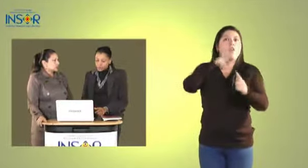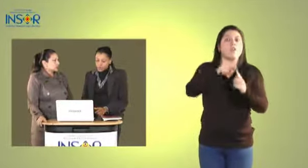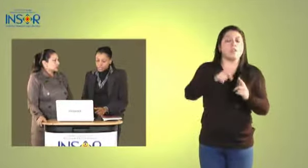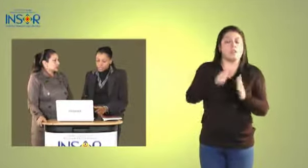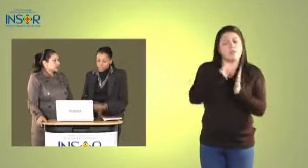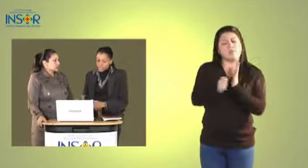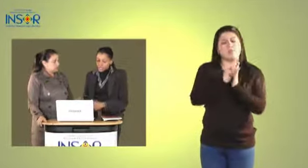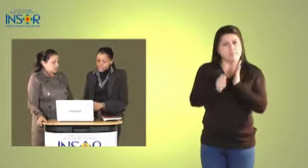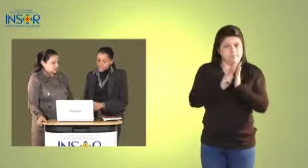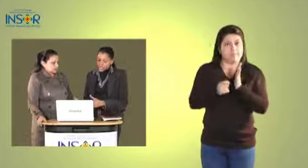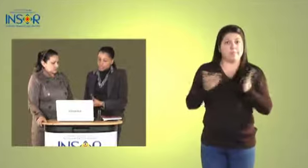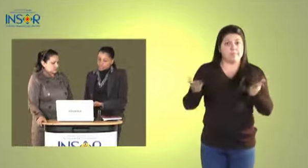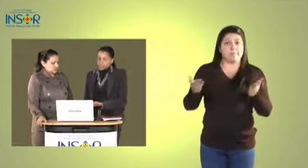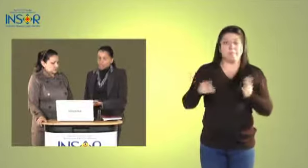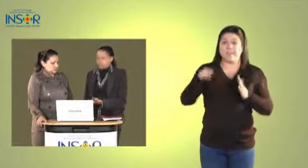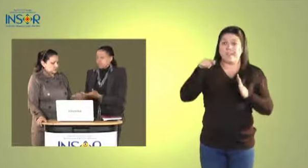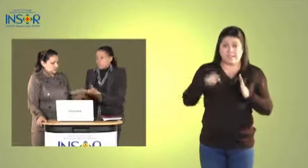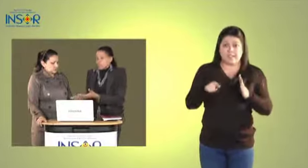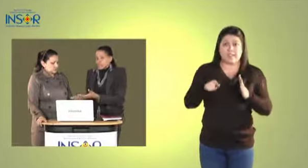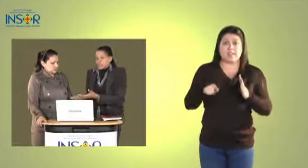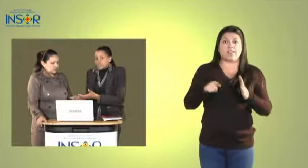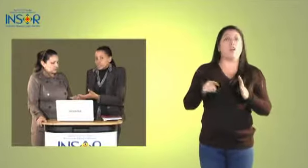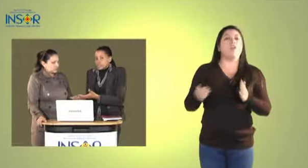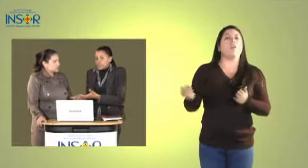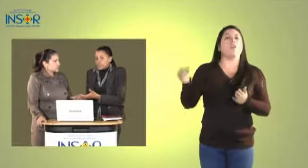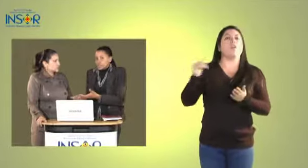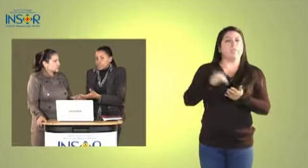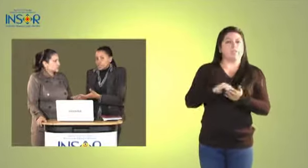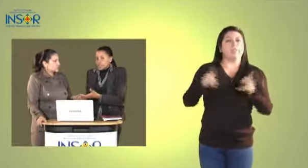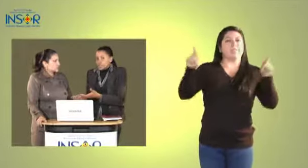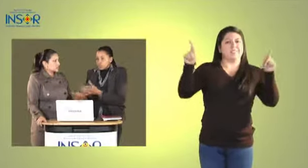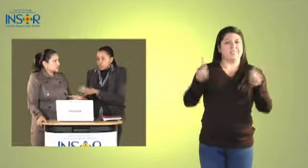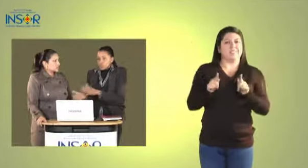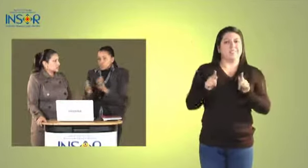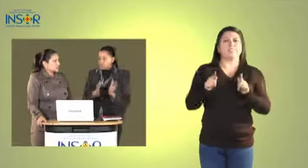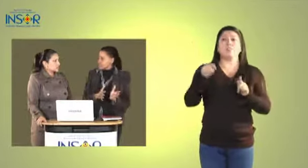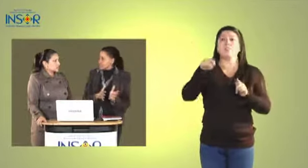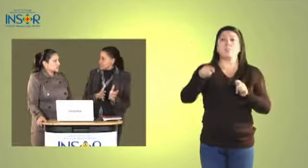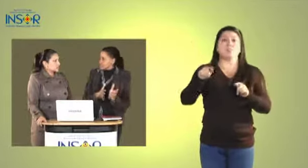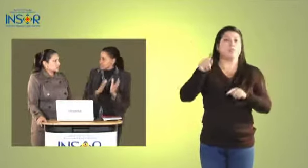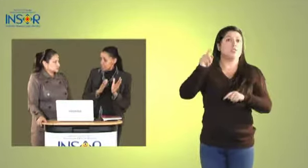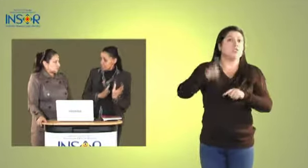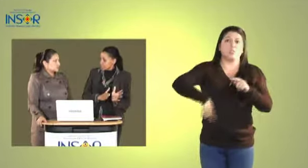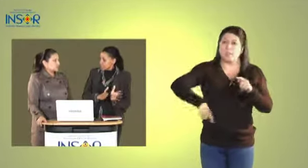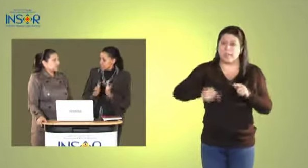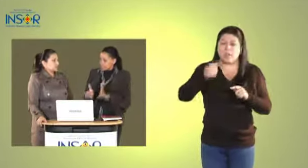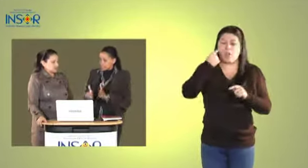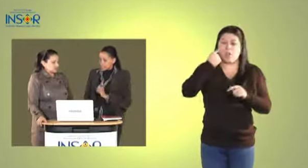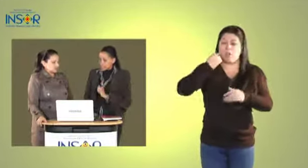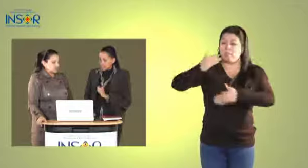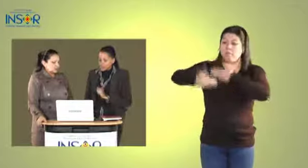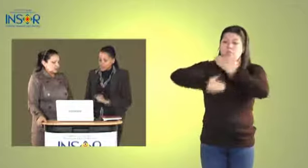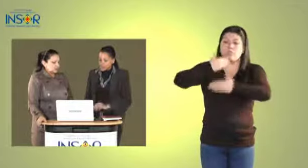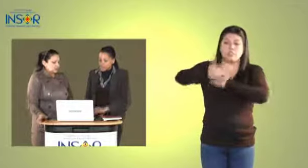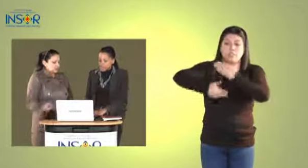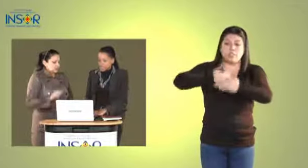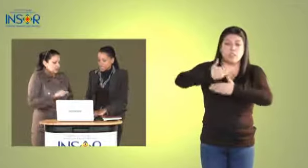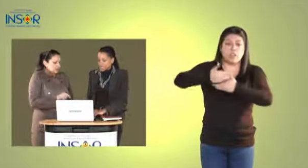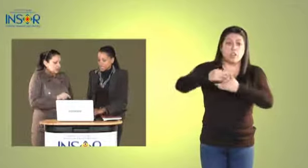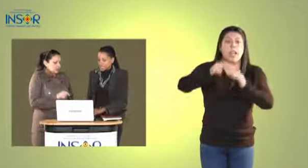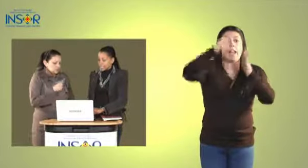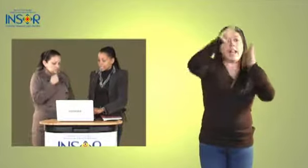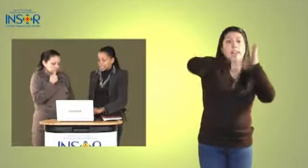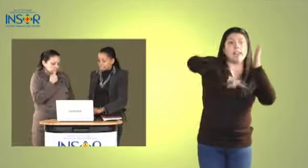escrito. Entonces, desde aquí, volvemos y resumimos, no se puede dar un proceso sin la lectura, sin este segundo proceso